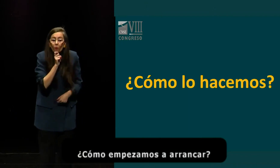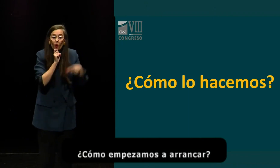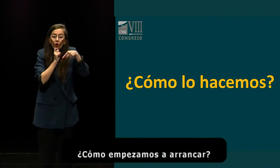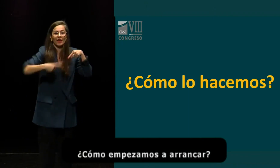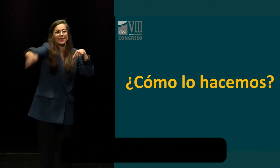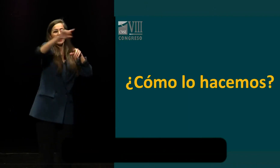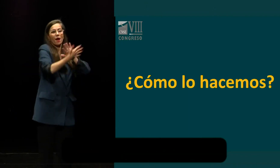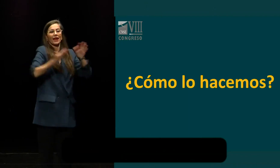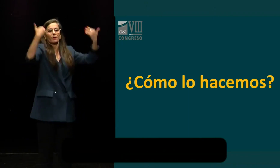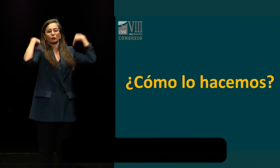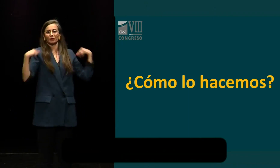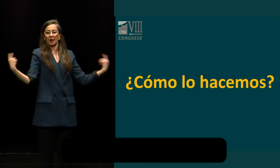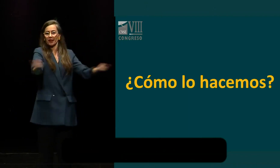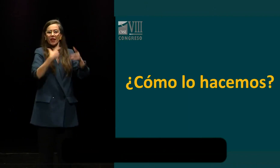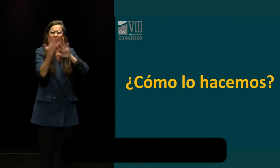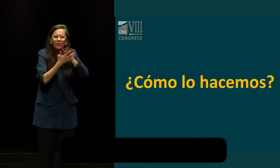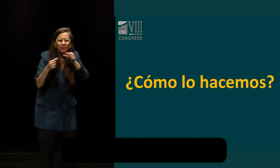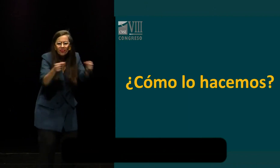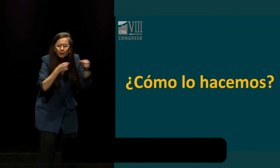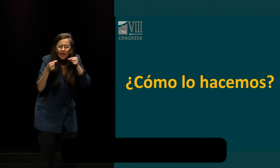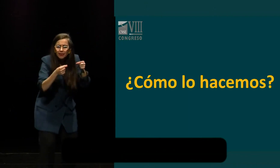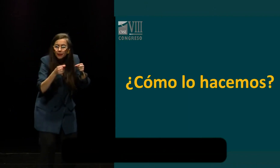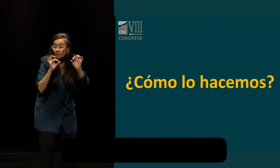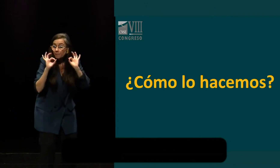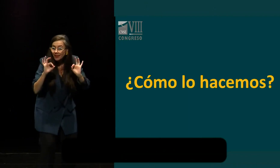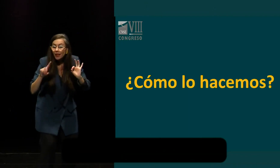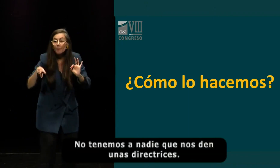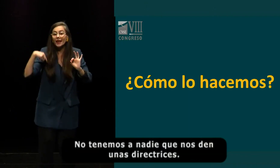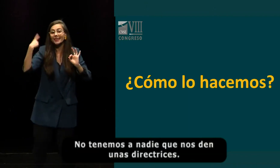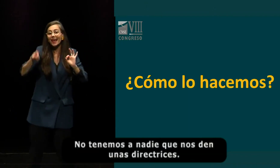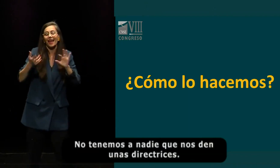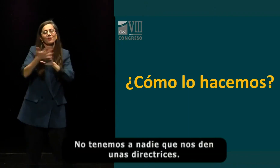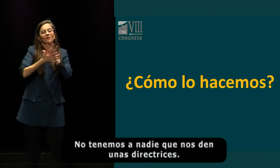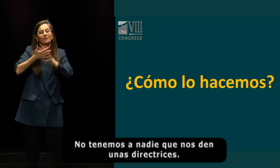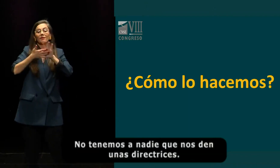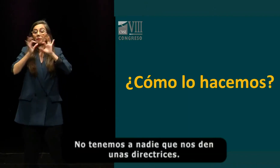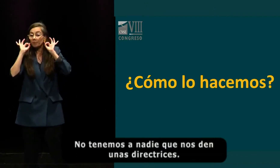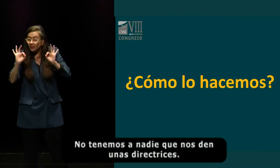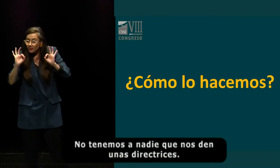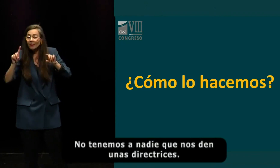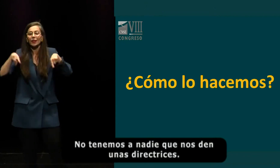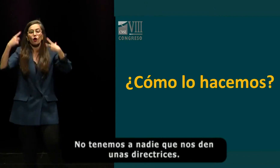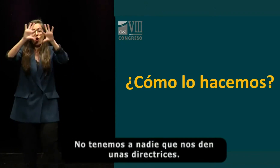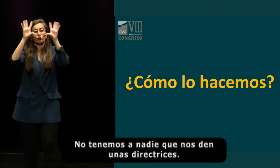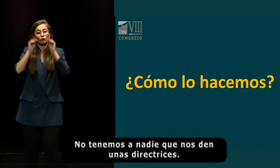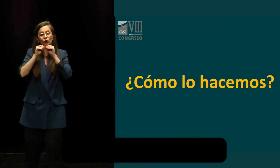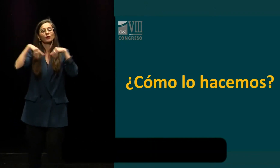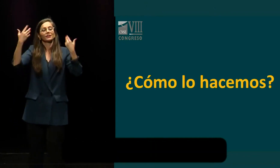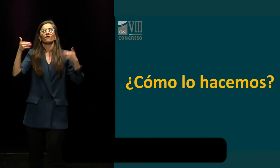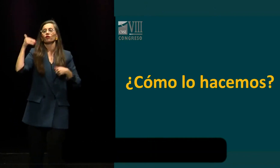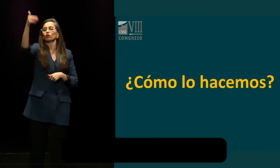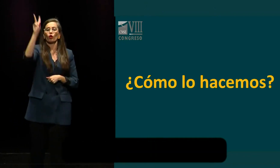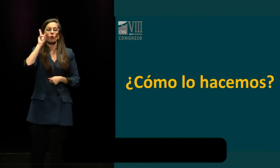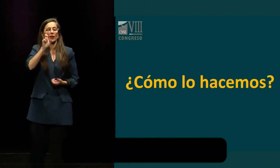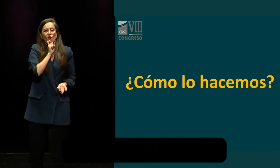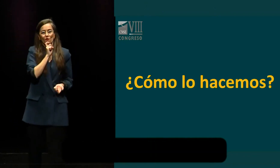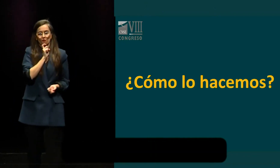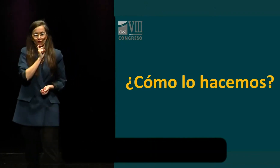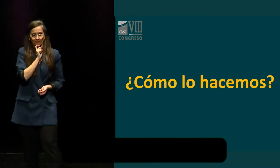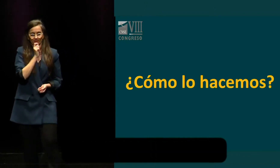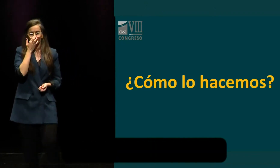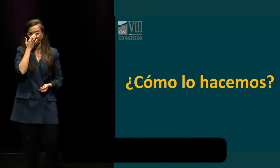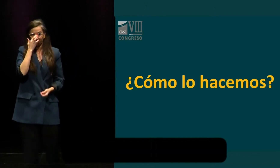las jornadas de hoy y de mañana, entre todos y todas, porque es responsabilidad de todos y todas debatir sobre ello, para que